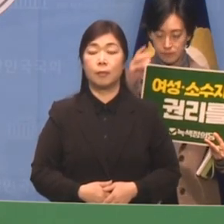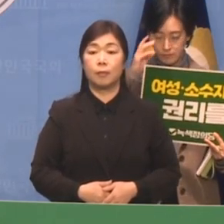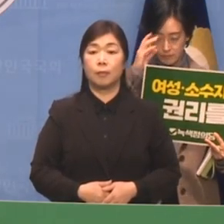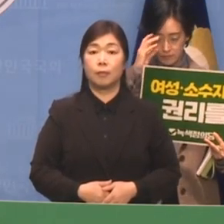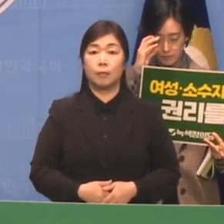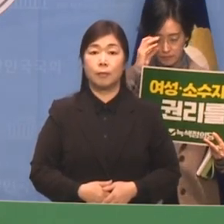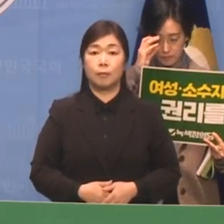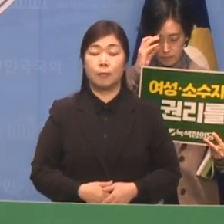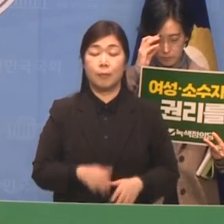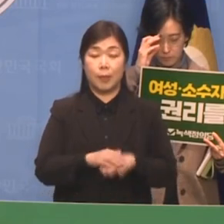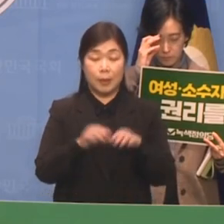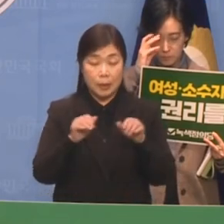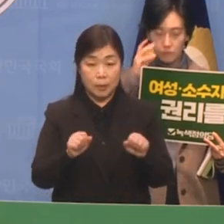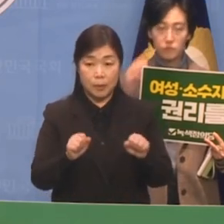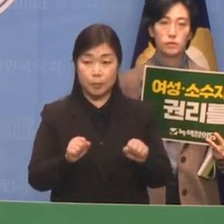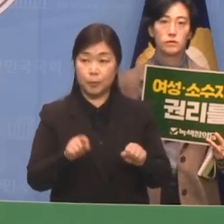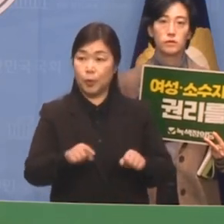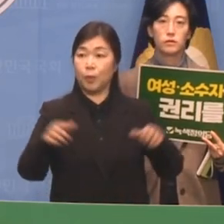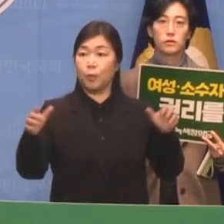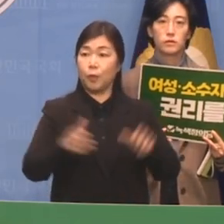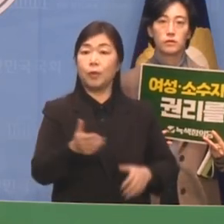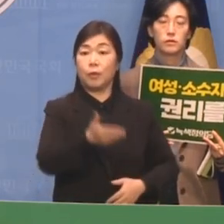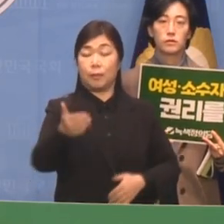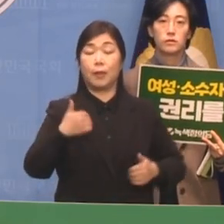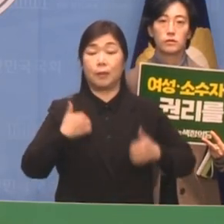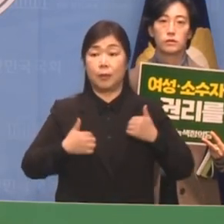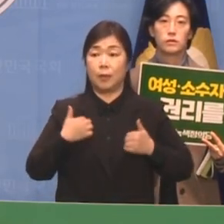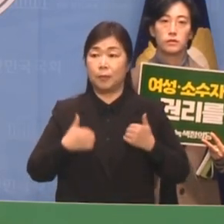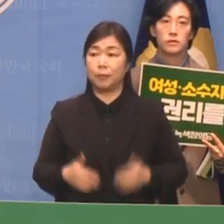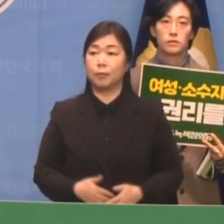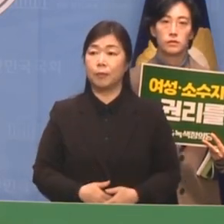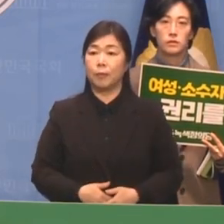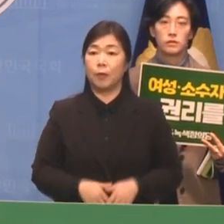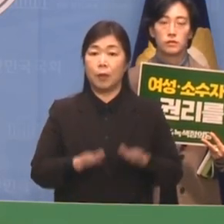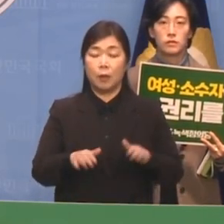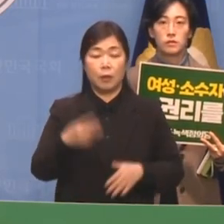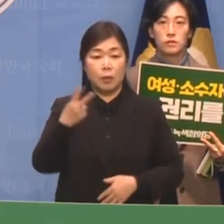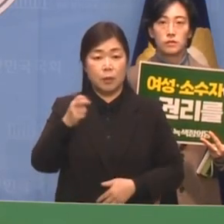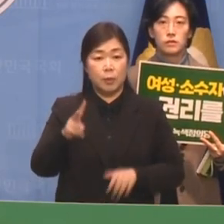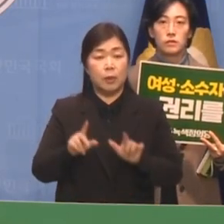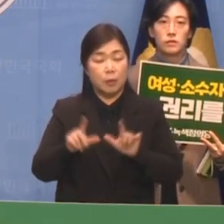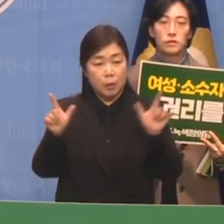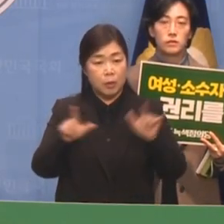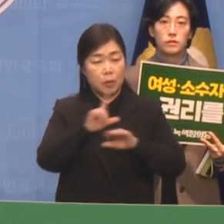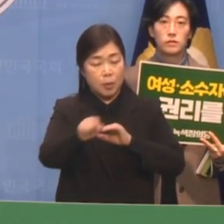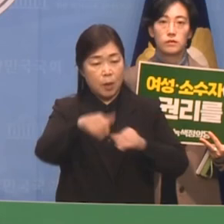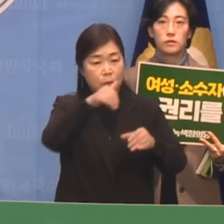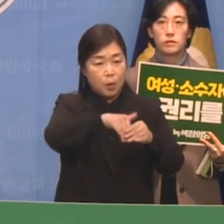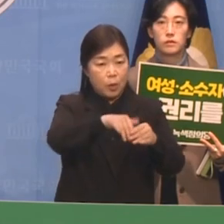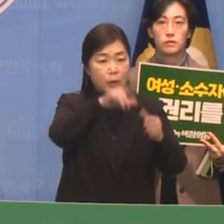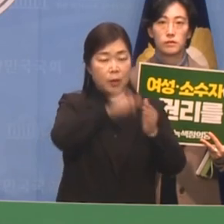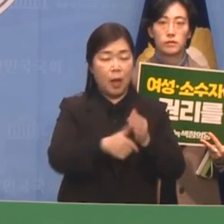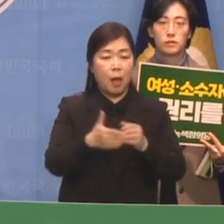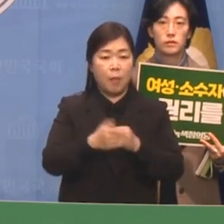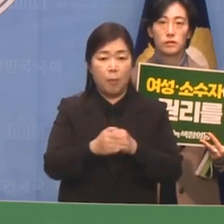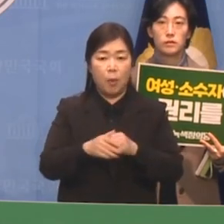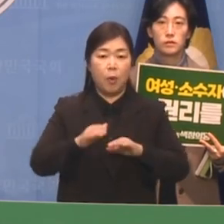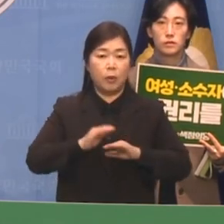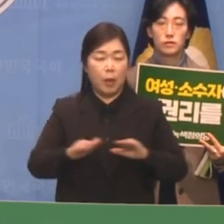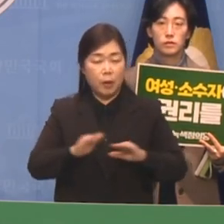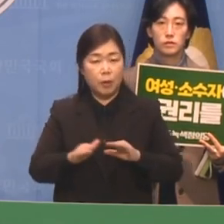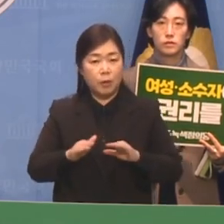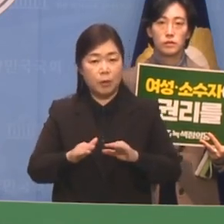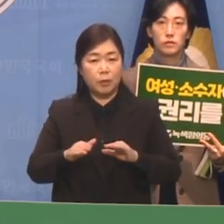네, 안녕하세요. 여기에 모이신 여러분 반갑습니다. 저는 2022년 지방선거에서 마포